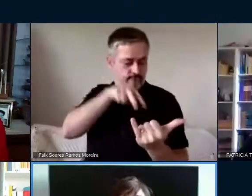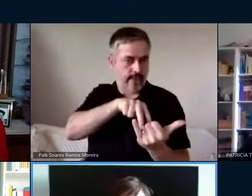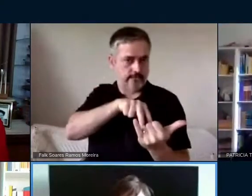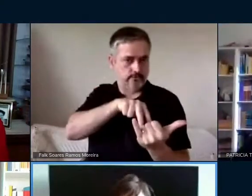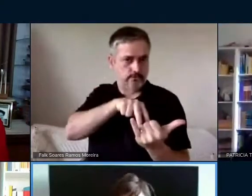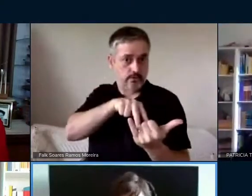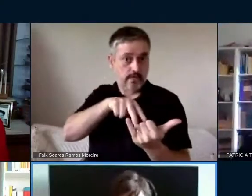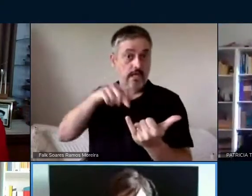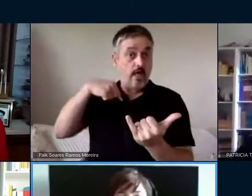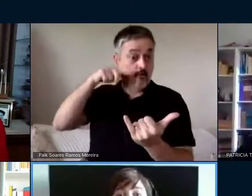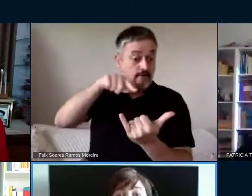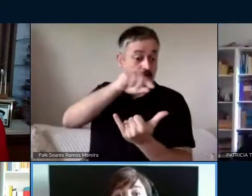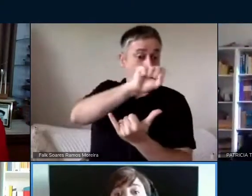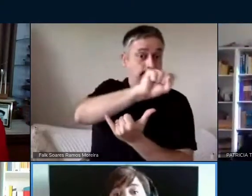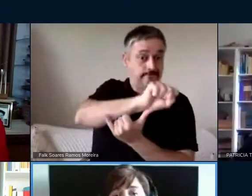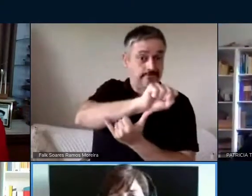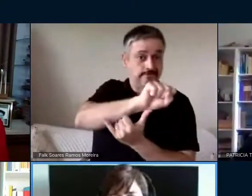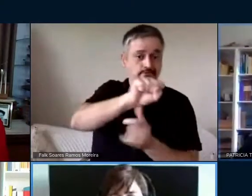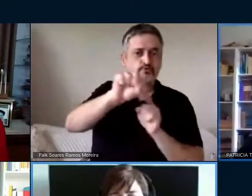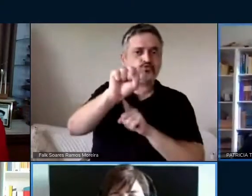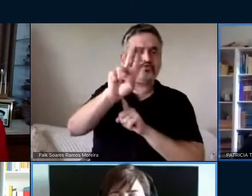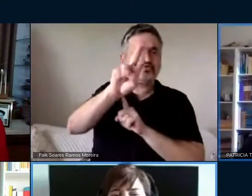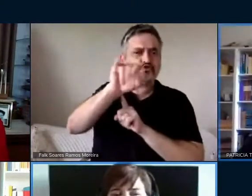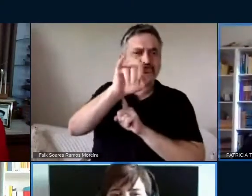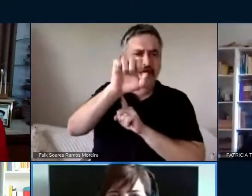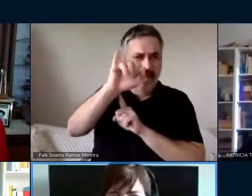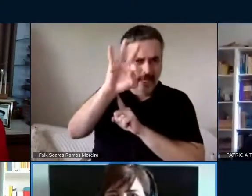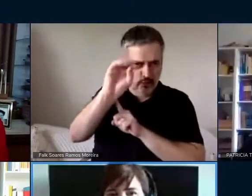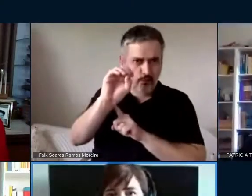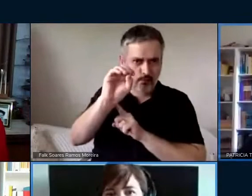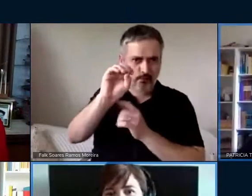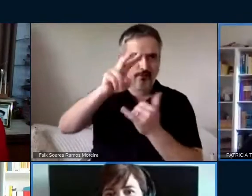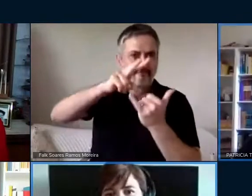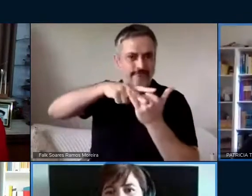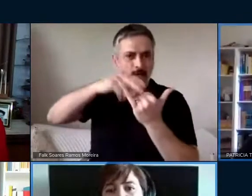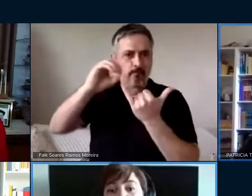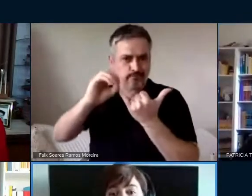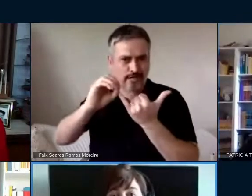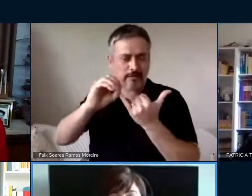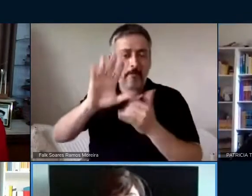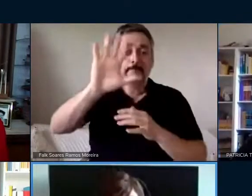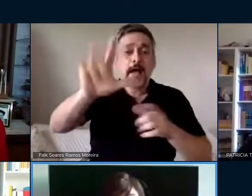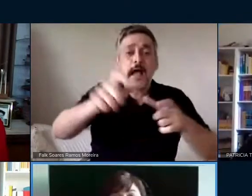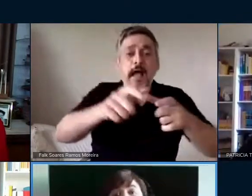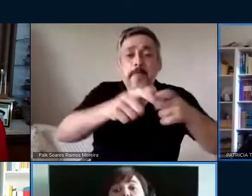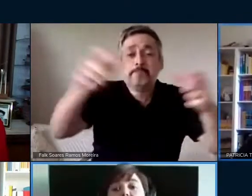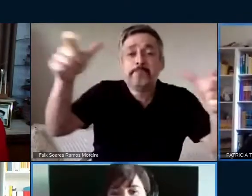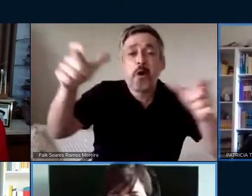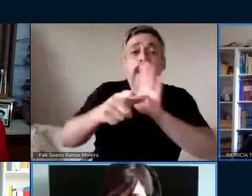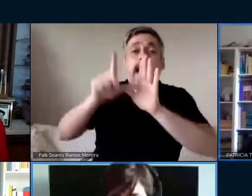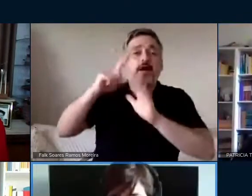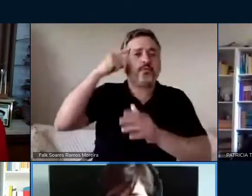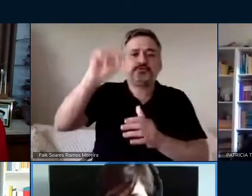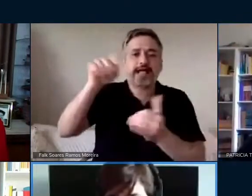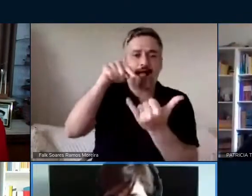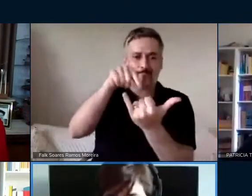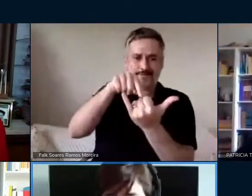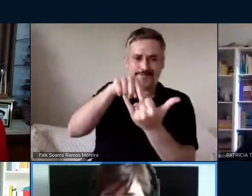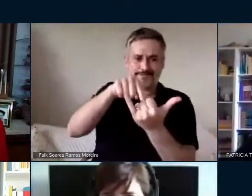de quem sinaliza e de como se dá. Não é daqui, de fora para dentro, mas de dentro para